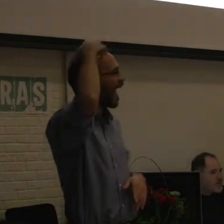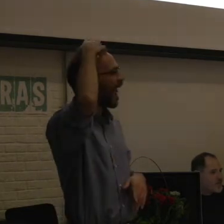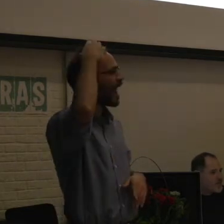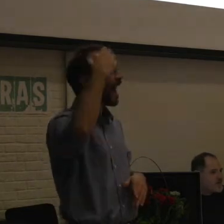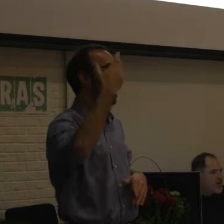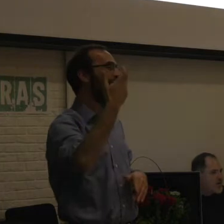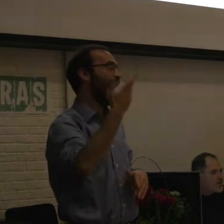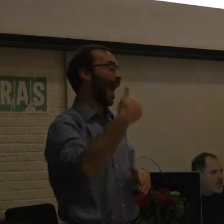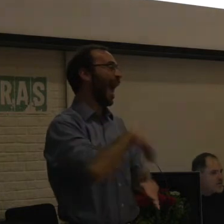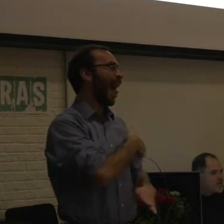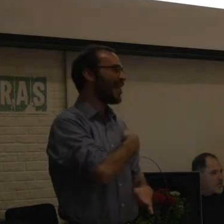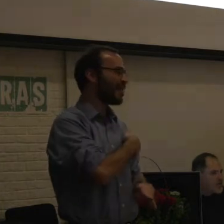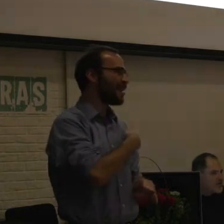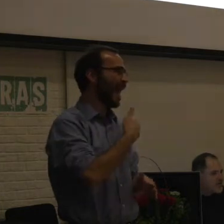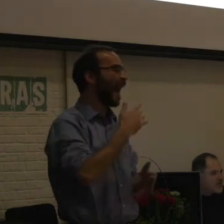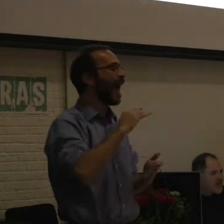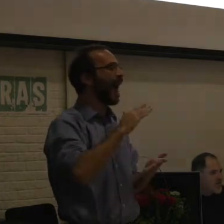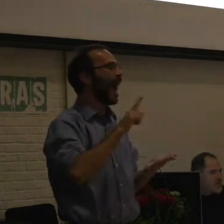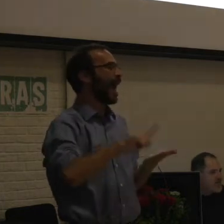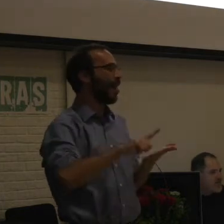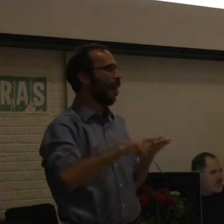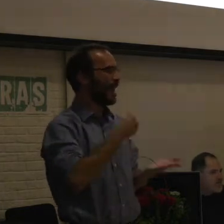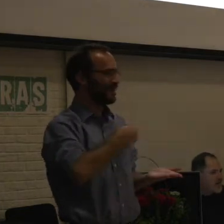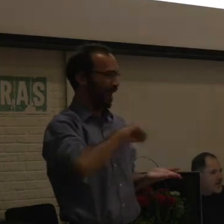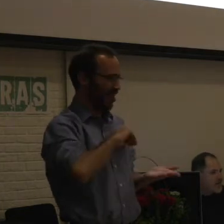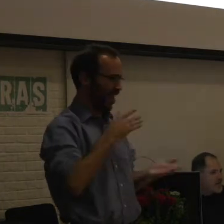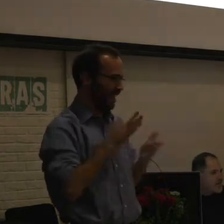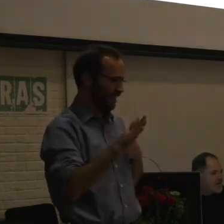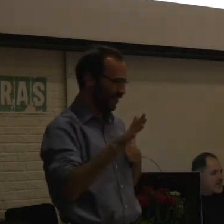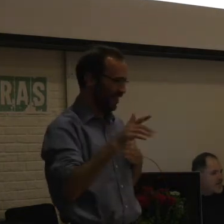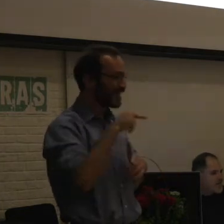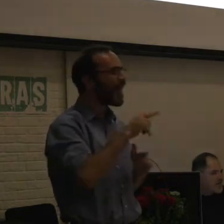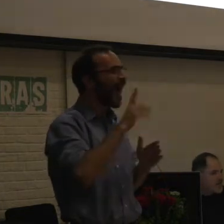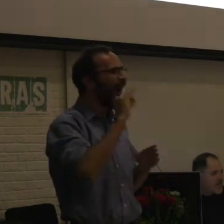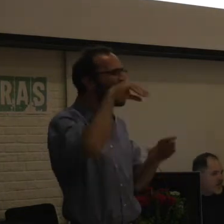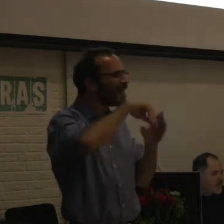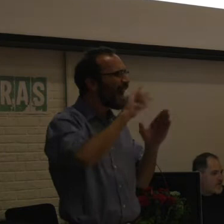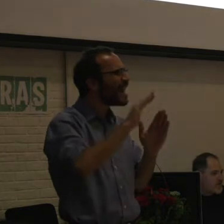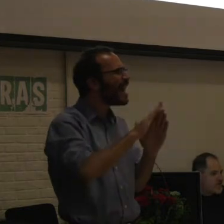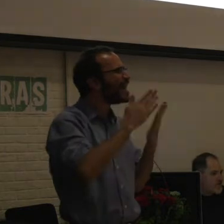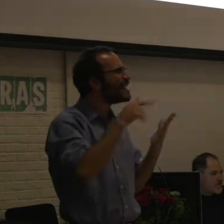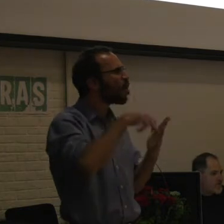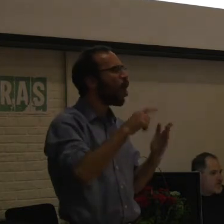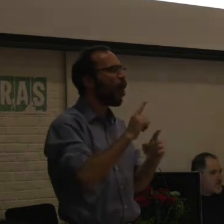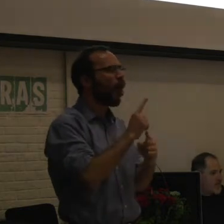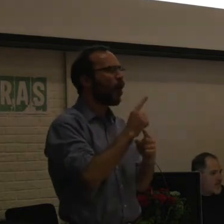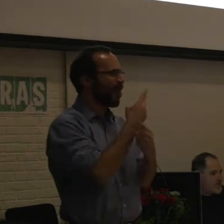de cuáles eran los libros prohibidos. Y fijaos que, bueno, los libros prohibidos eran lógicamente los libros prohibidos por la